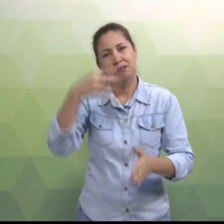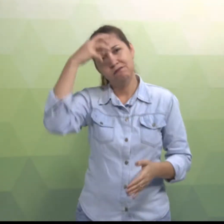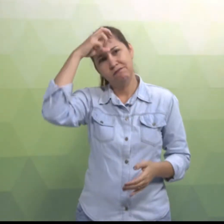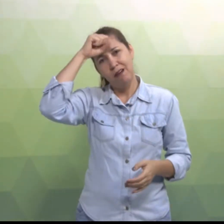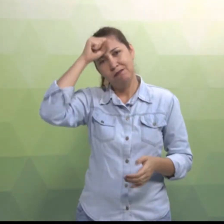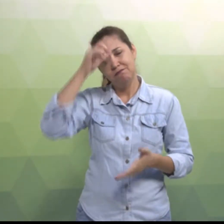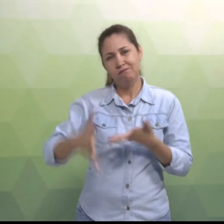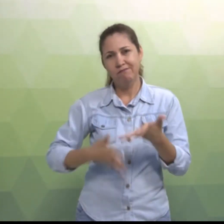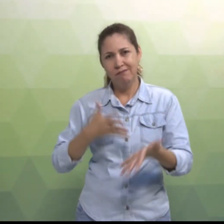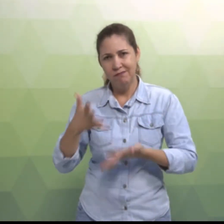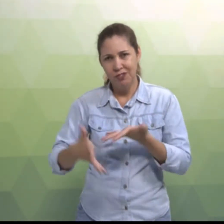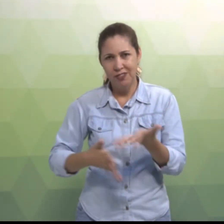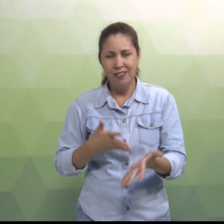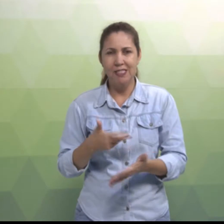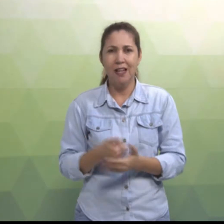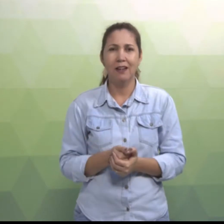atraso no aprendizado da língua de sinais.